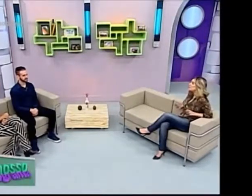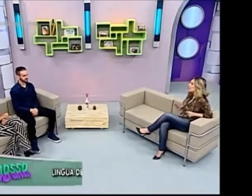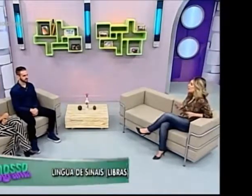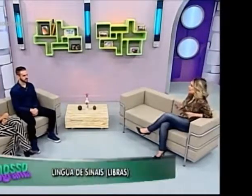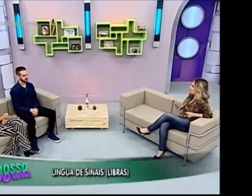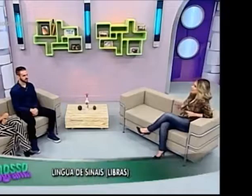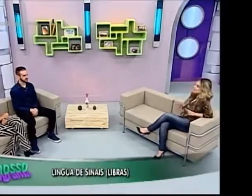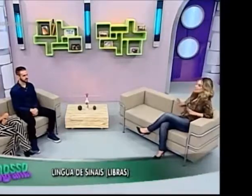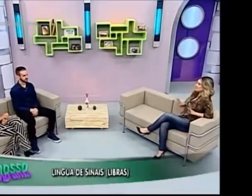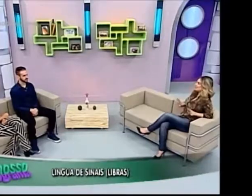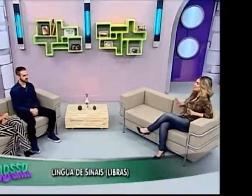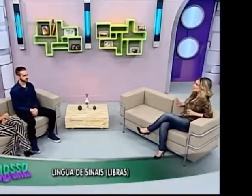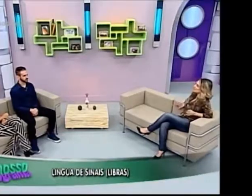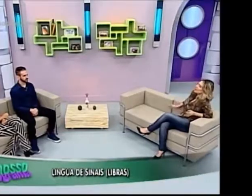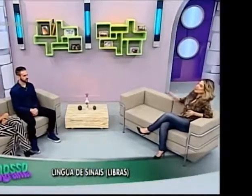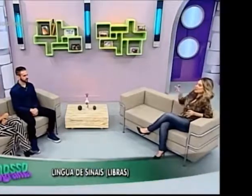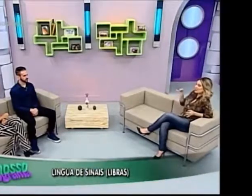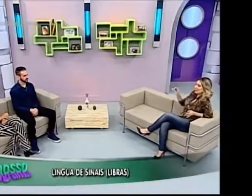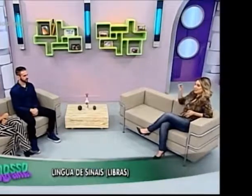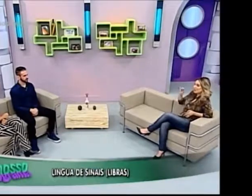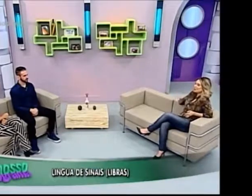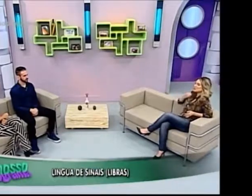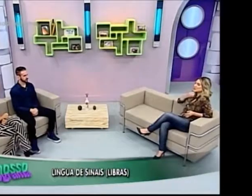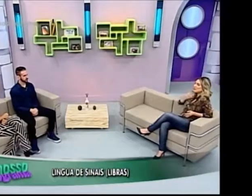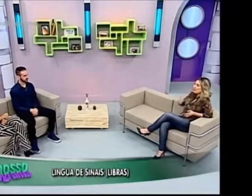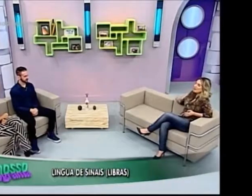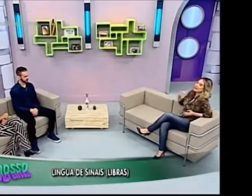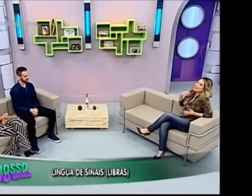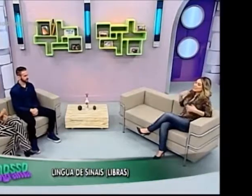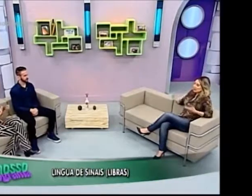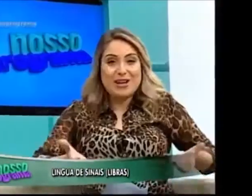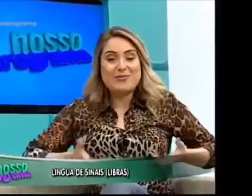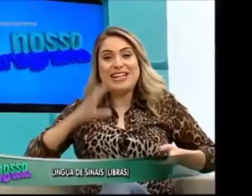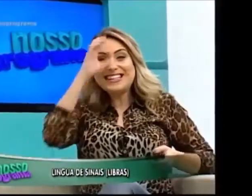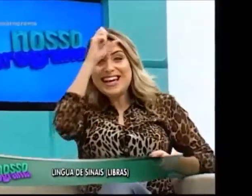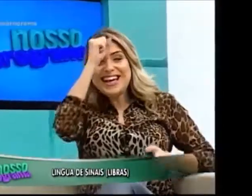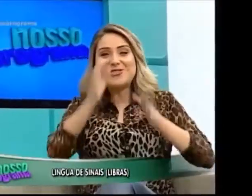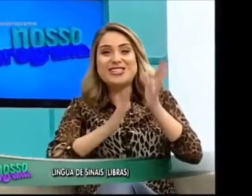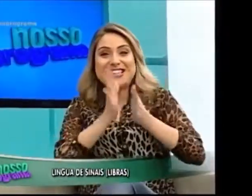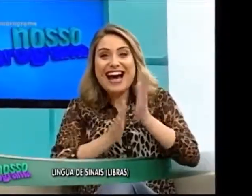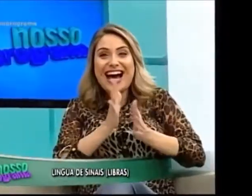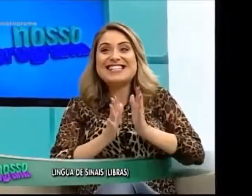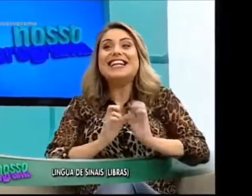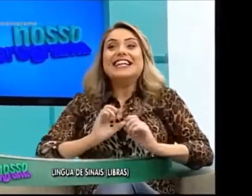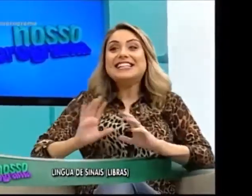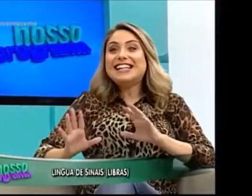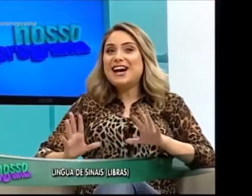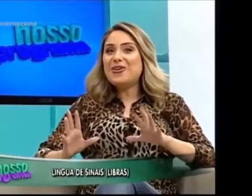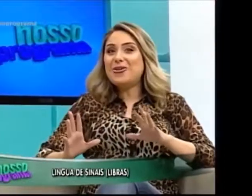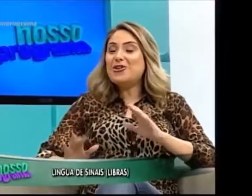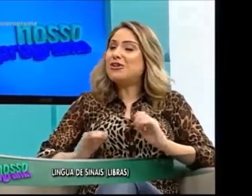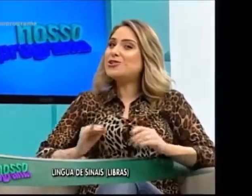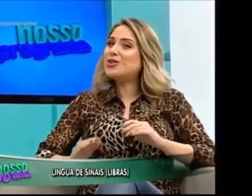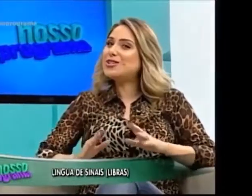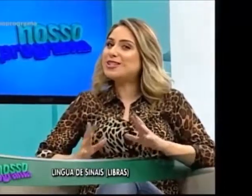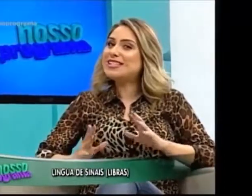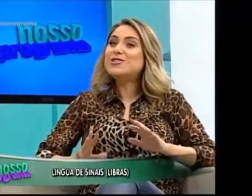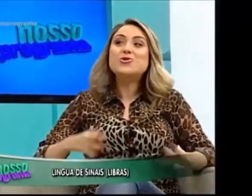puxar o papo, porque eu sei falar muito pouco. Eu sei falar oi, tudo bom, que eu quero aprender, os sinais. Então, eu faço isso às vezes e o surdo,